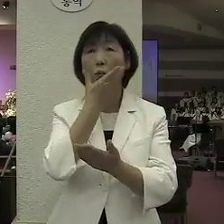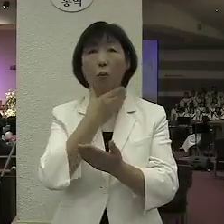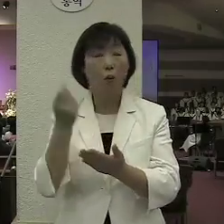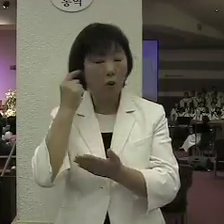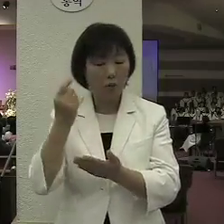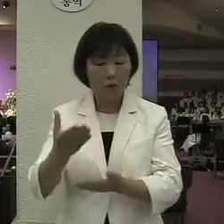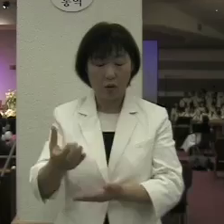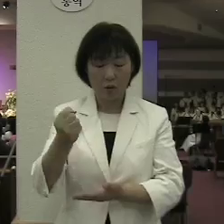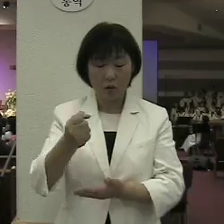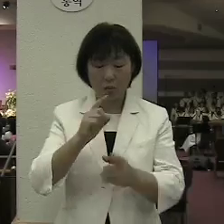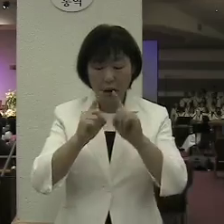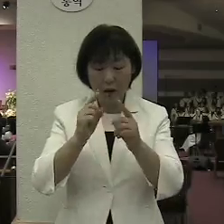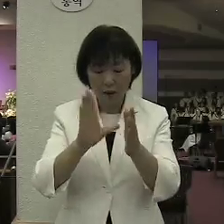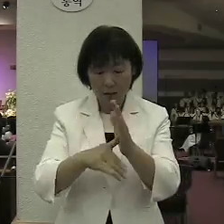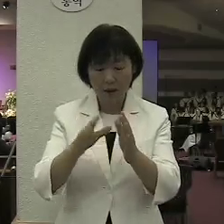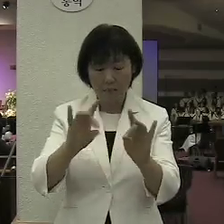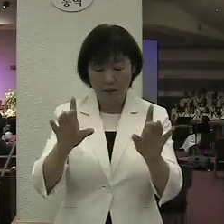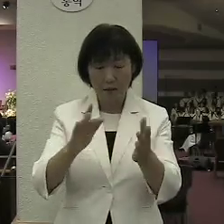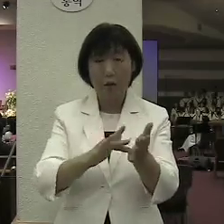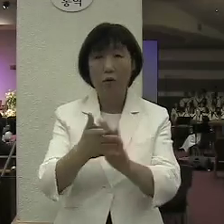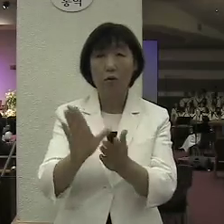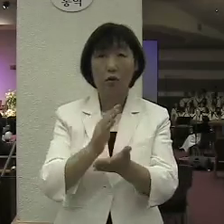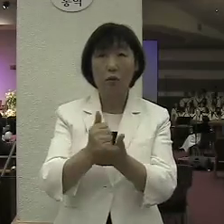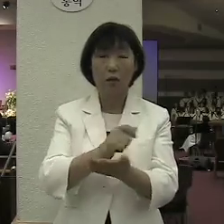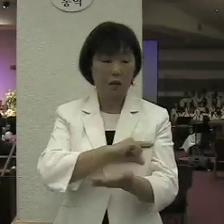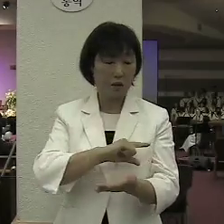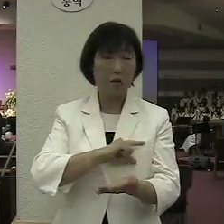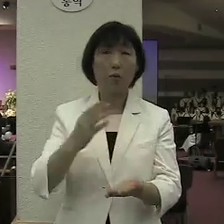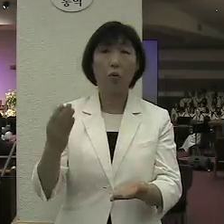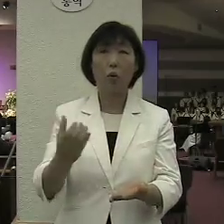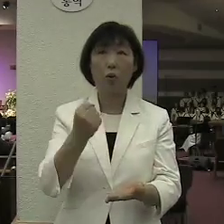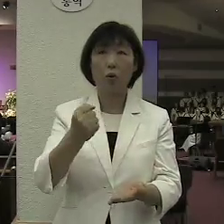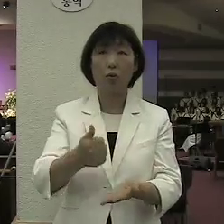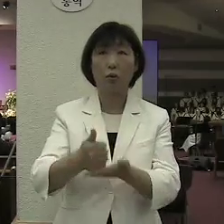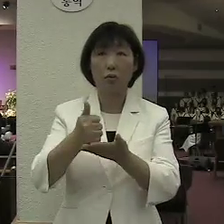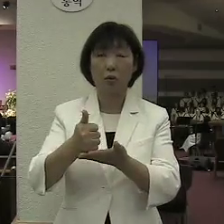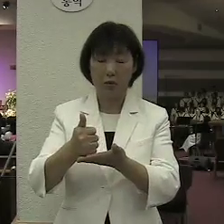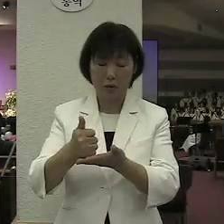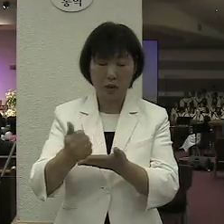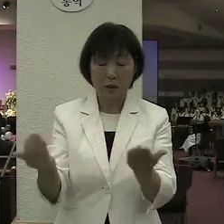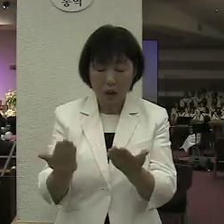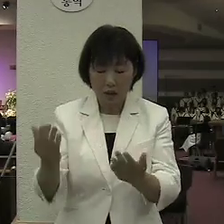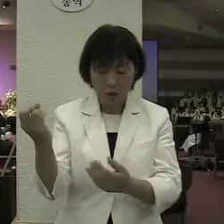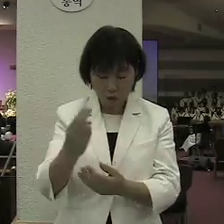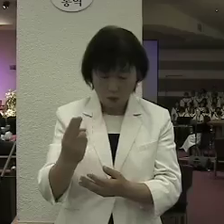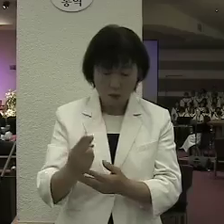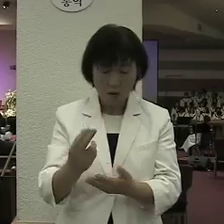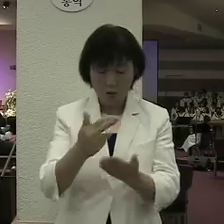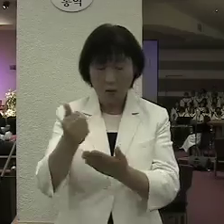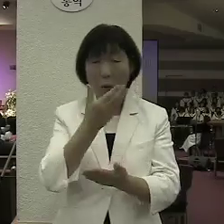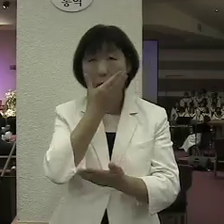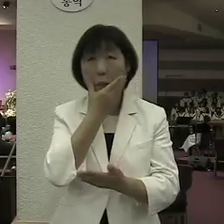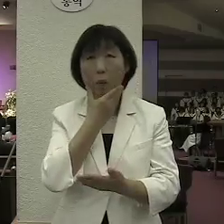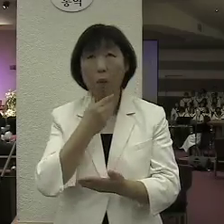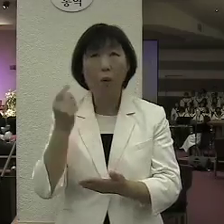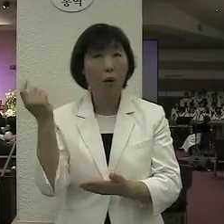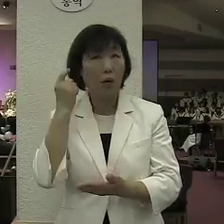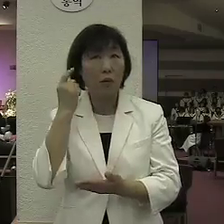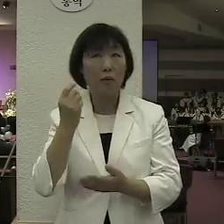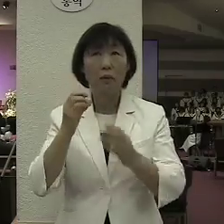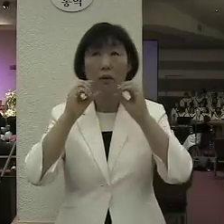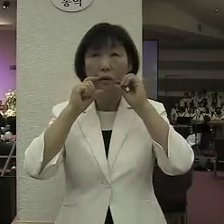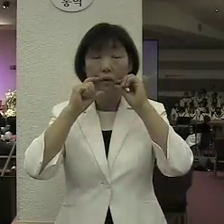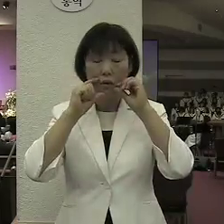Alright. 합당하신 그분을 우리가 섬기고 있어요. 얼마나 감사한 소식이죠. 오늘 저는 합당하신 그분을